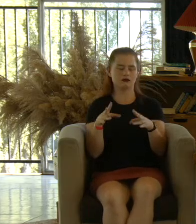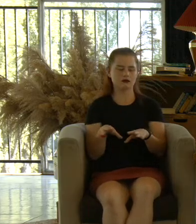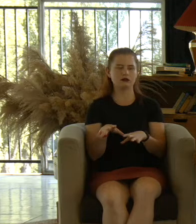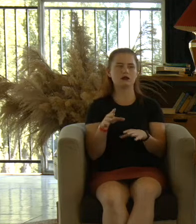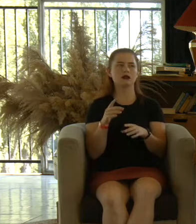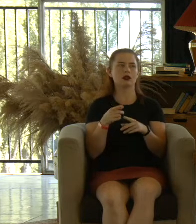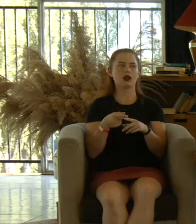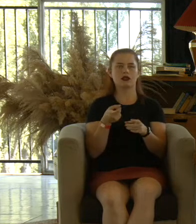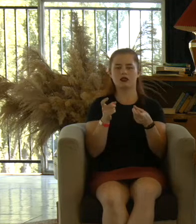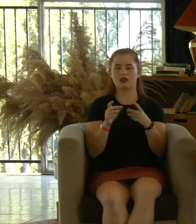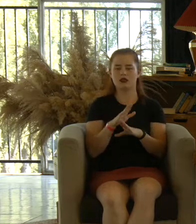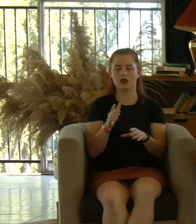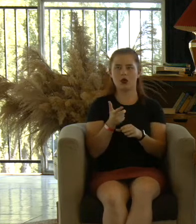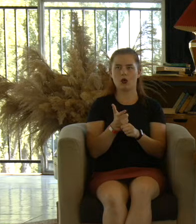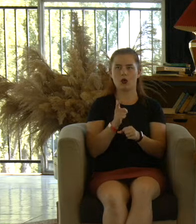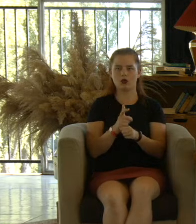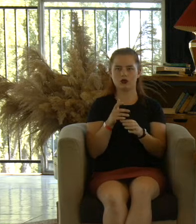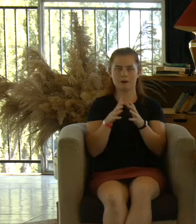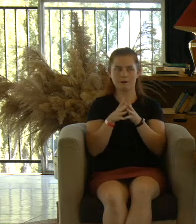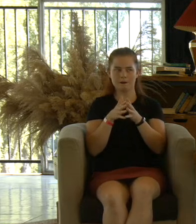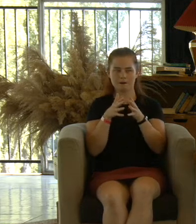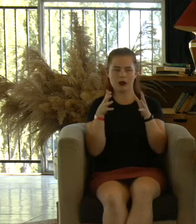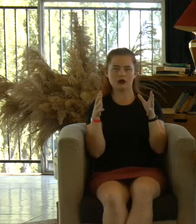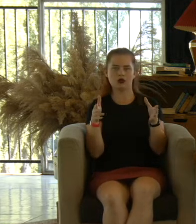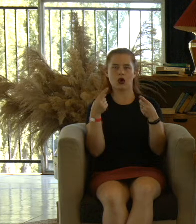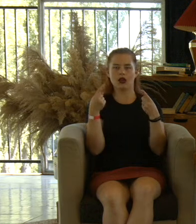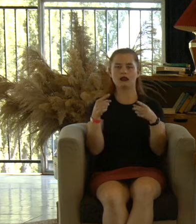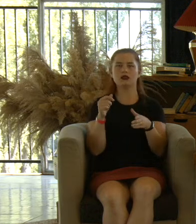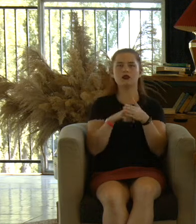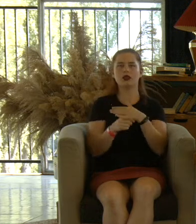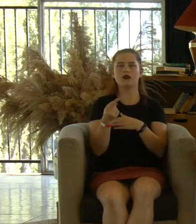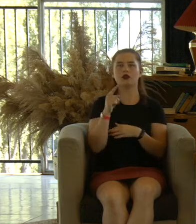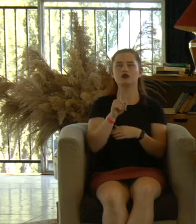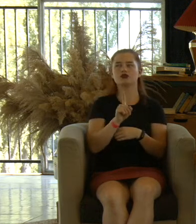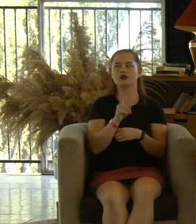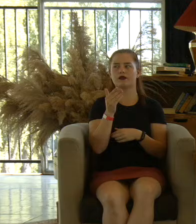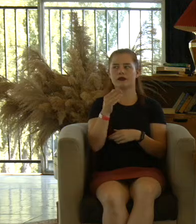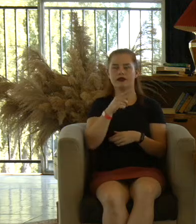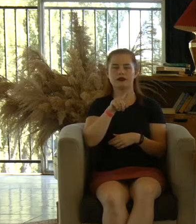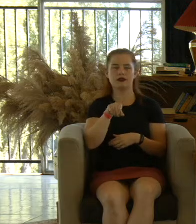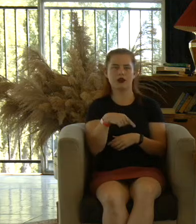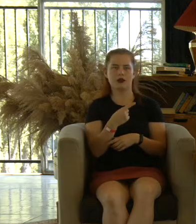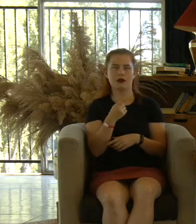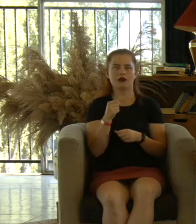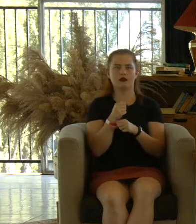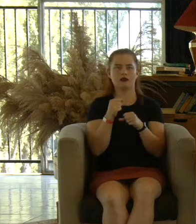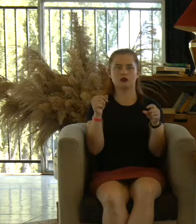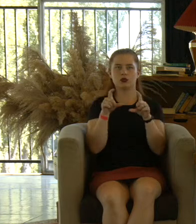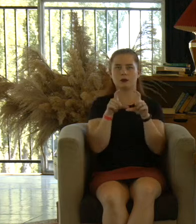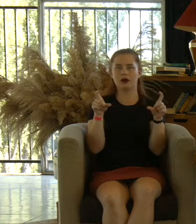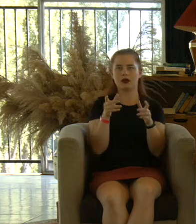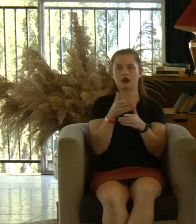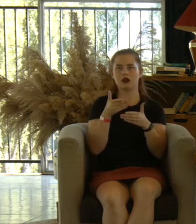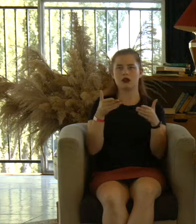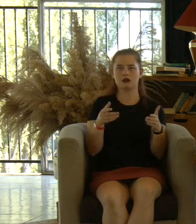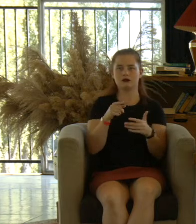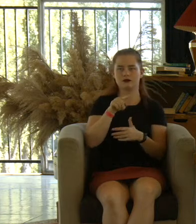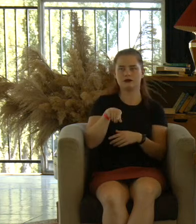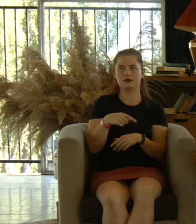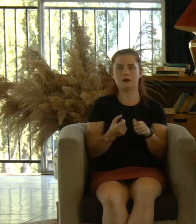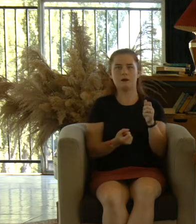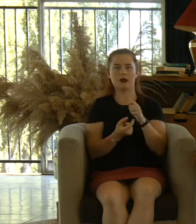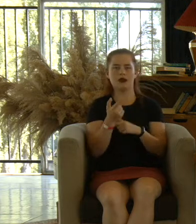не настоящая, имеет очень большое отличие от того, к чему мы привыкли. И вот супермаркеты, получается, нас отжимают, и появляются там в